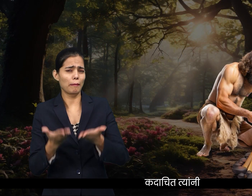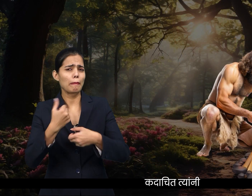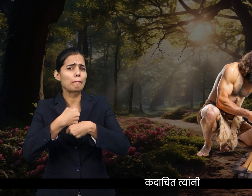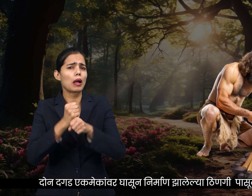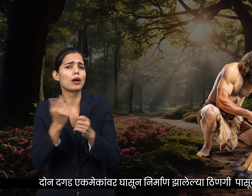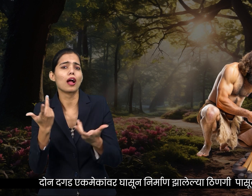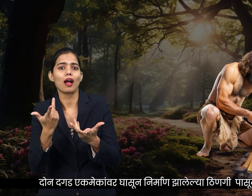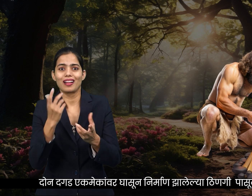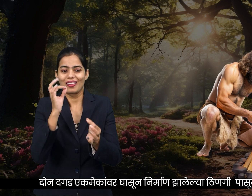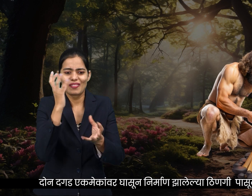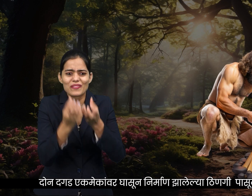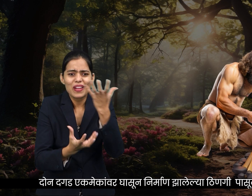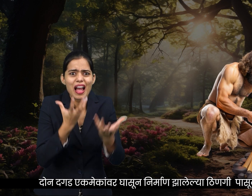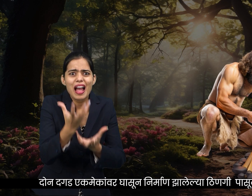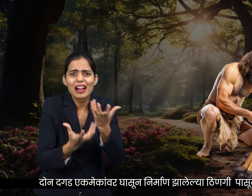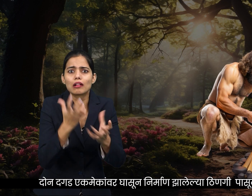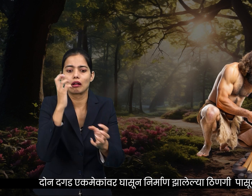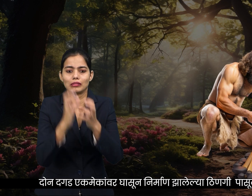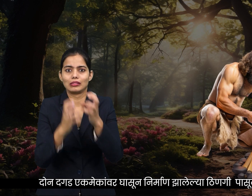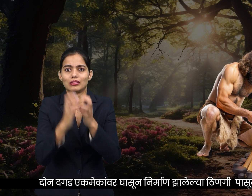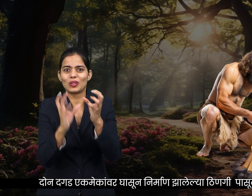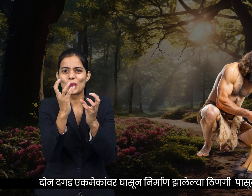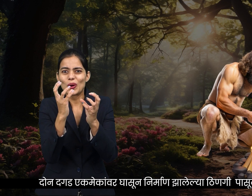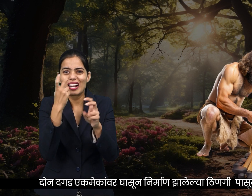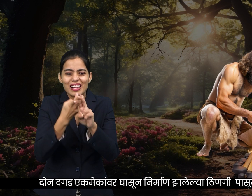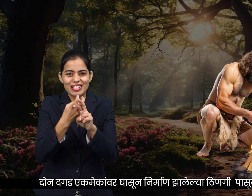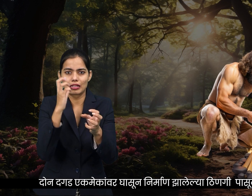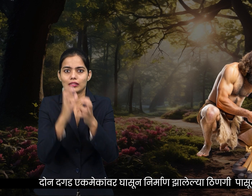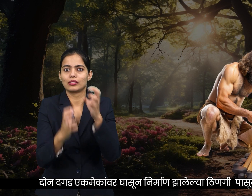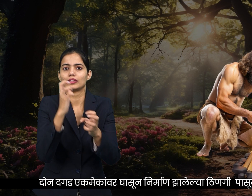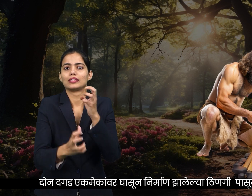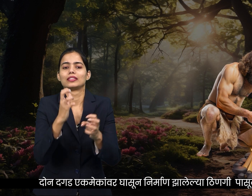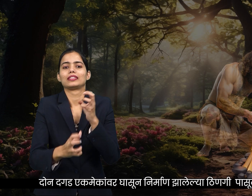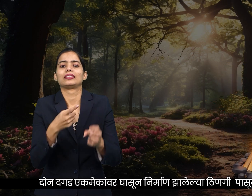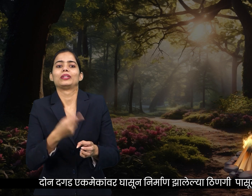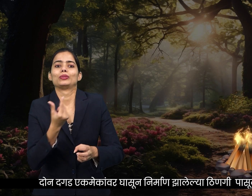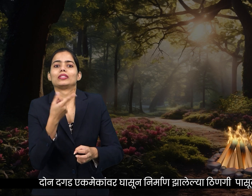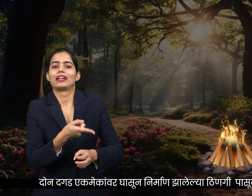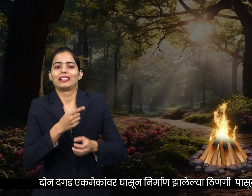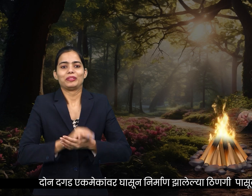कदाचित त्यांनी 2 दगड एकमेकांवर घासून निर्माण झालेल्या ठिणगीपासून आग लावली.